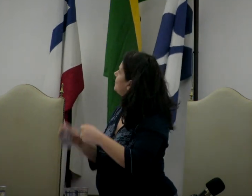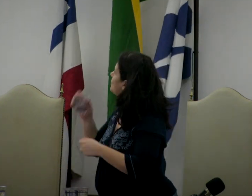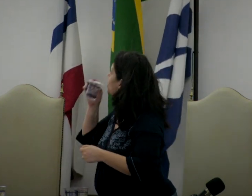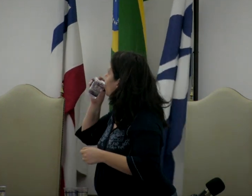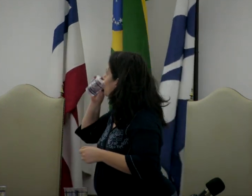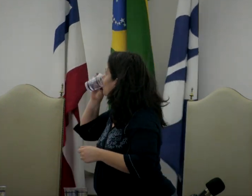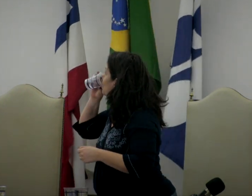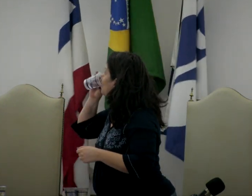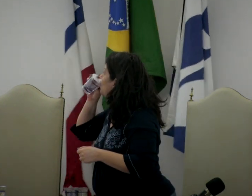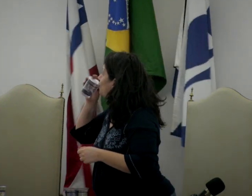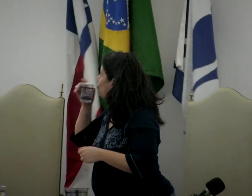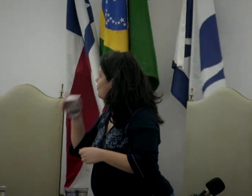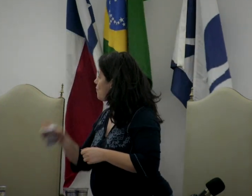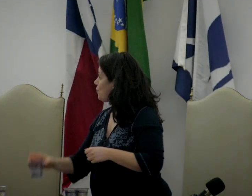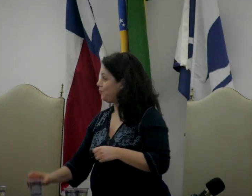Próximo. Ok.